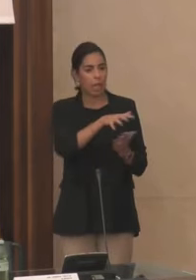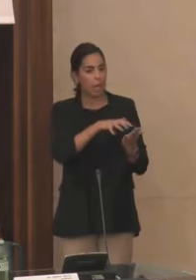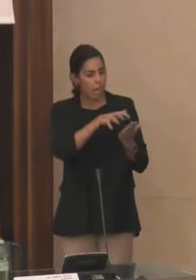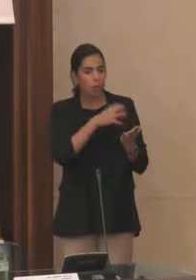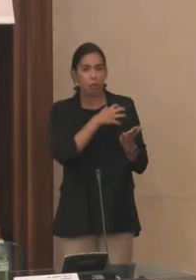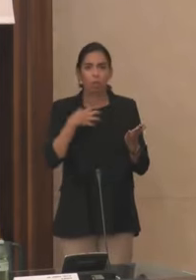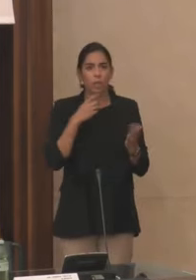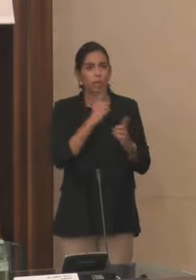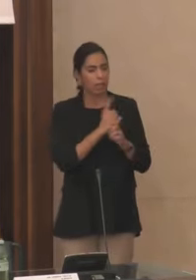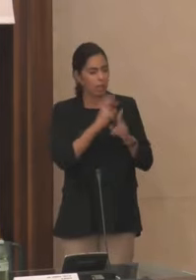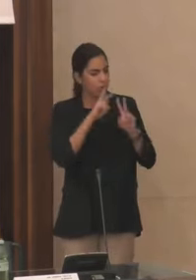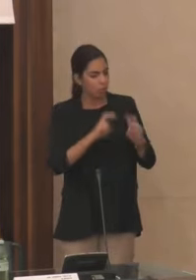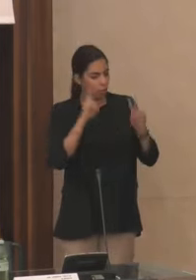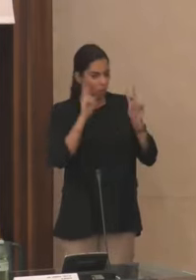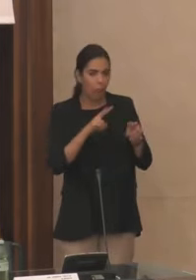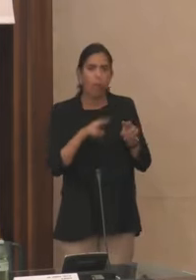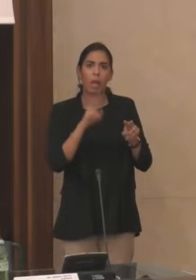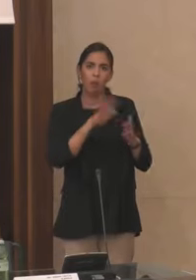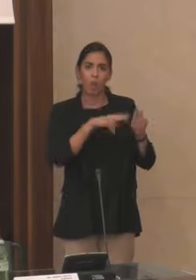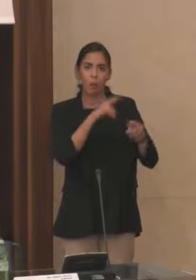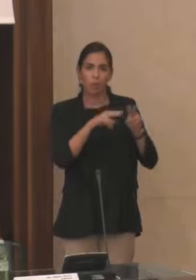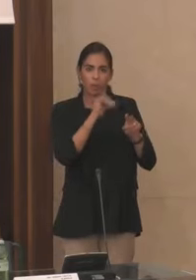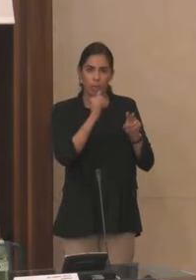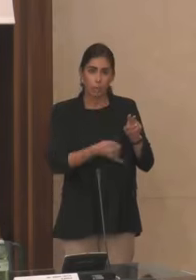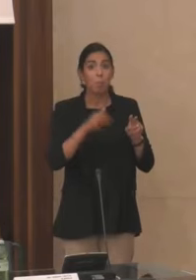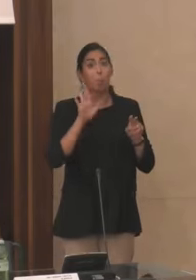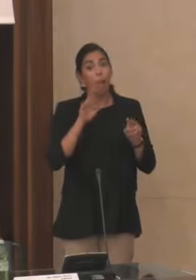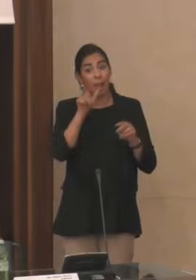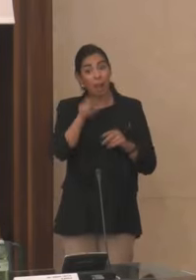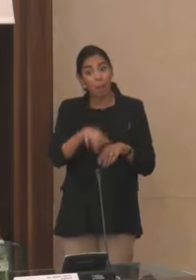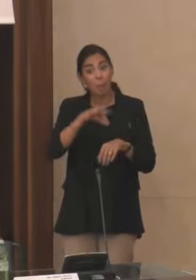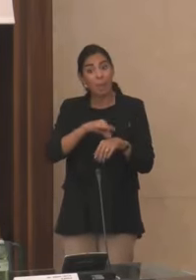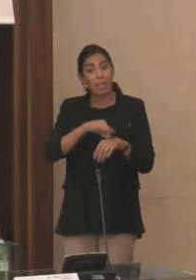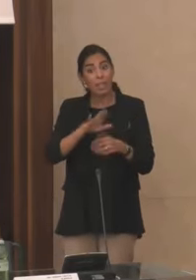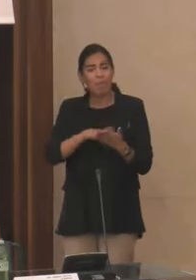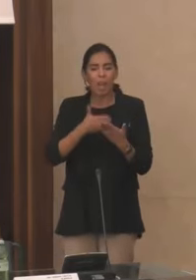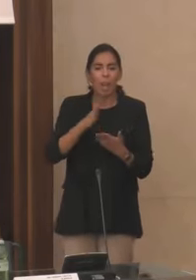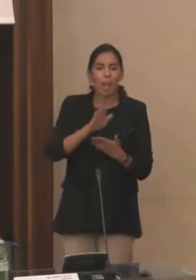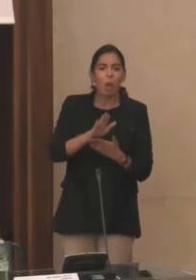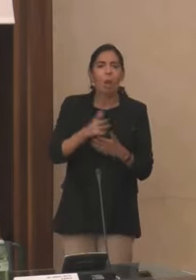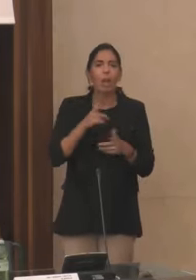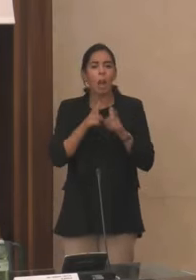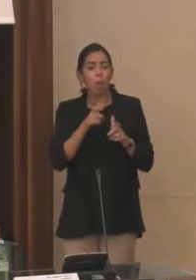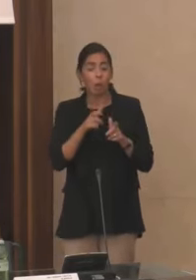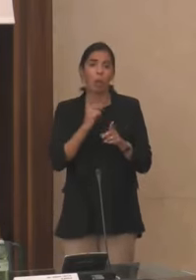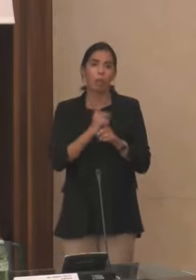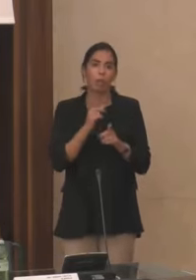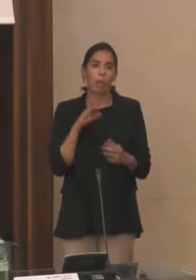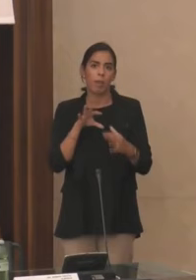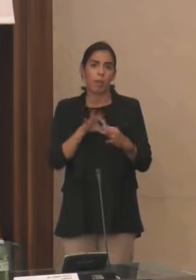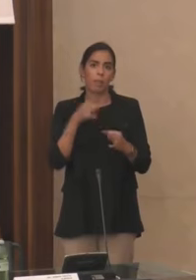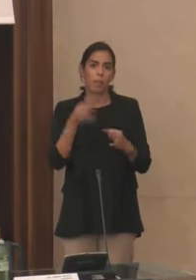valutata, ma anche riscopriamo il rapporto col paziente, i valori del paziente, e riscopriamo la nostra